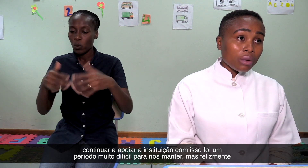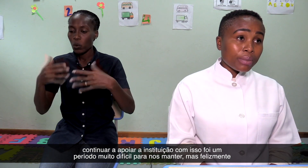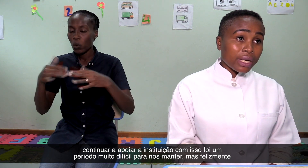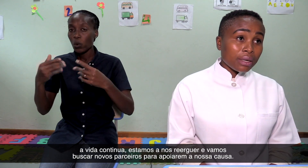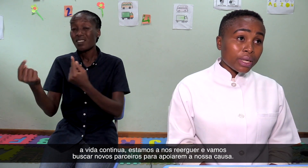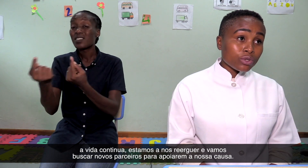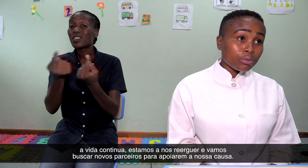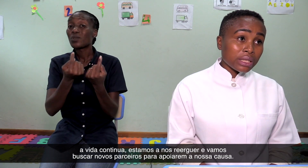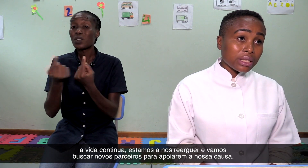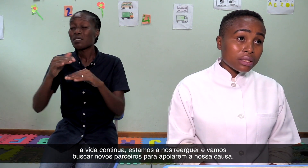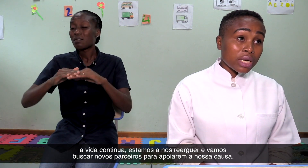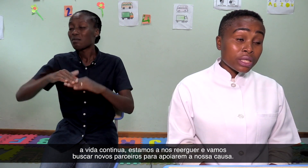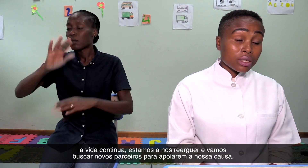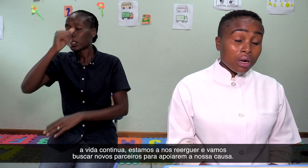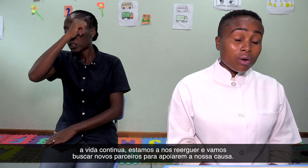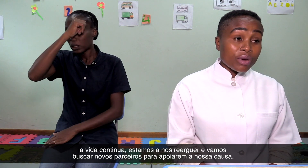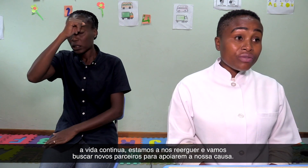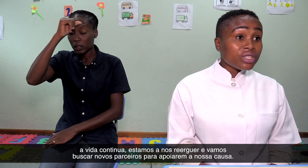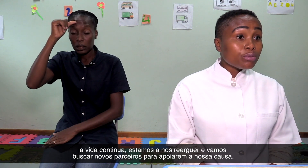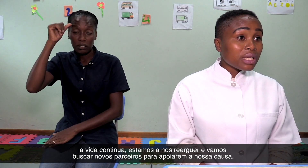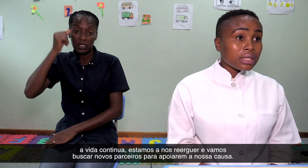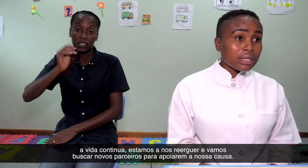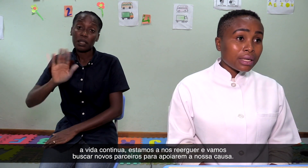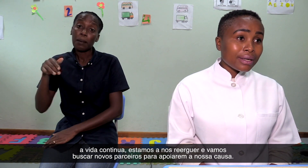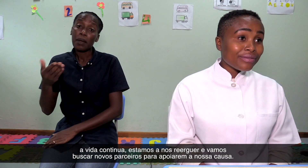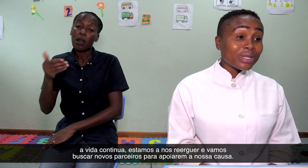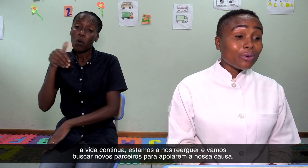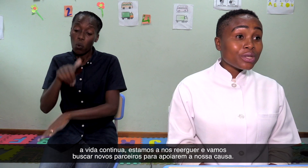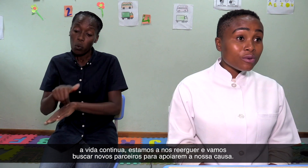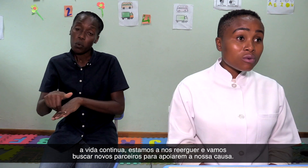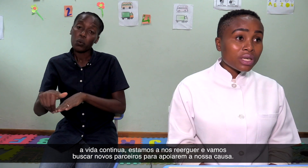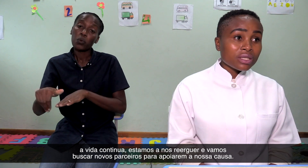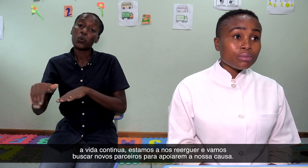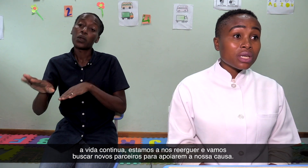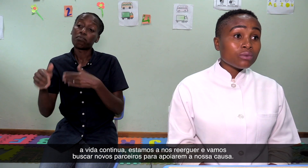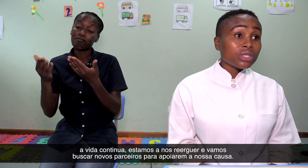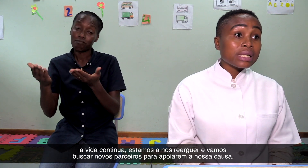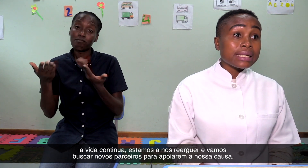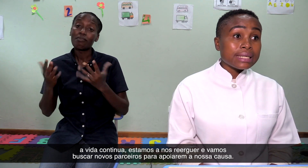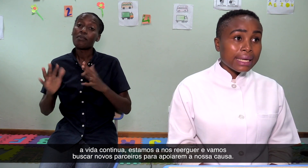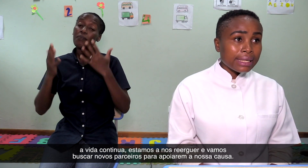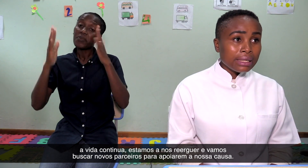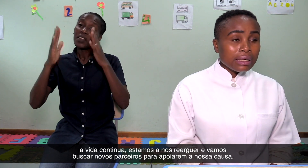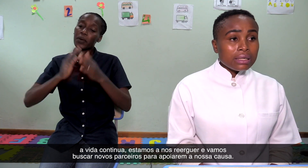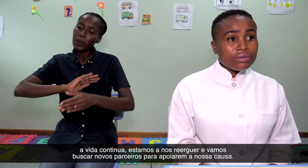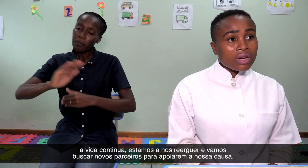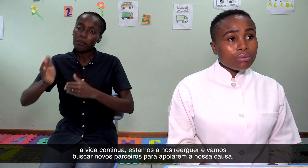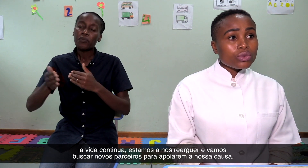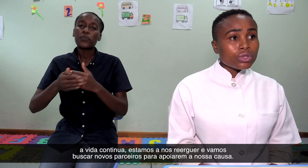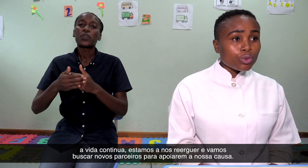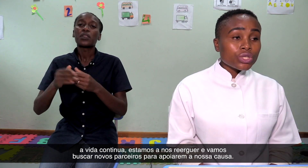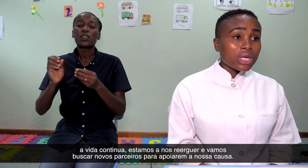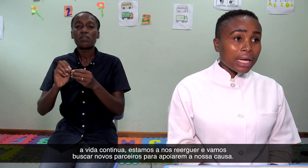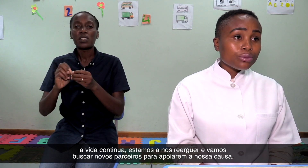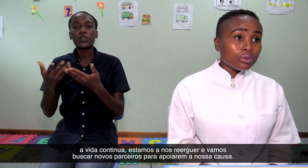difícil para nos manter. Mas, felizmente a vida continua, estamos a nos reerguer e